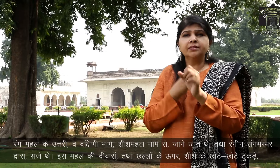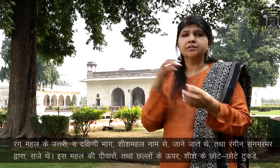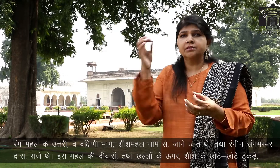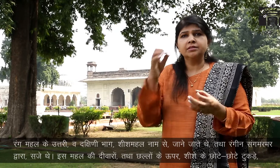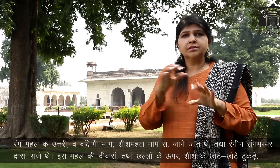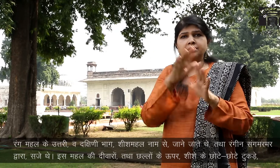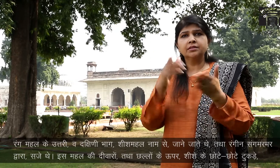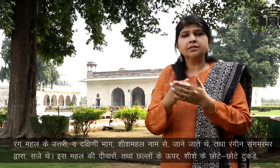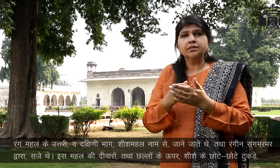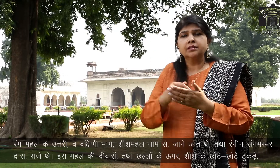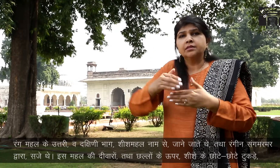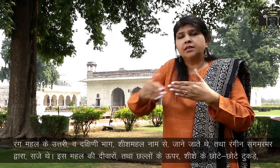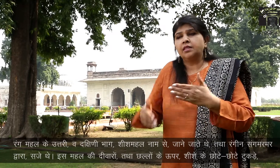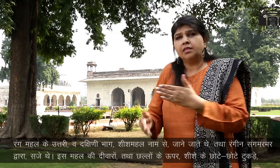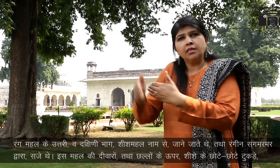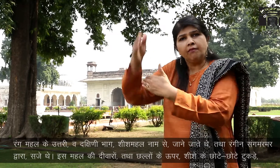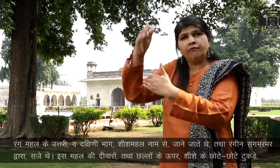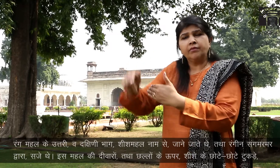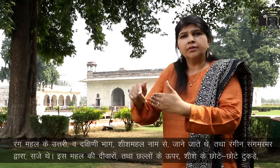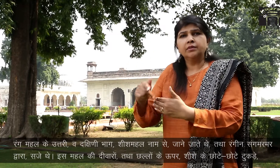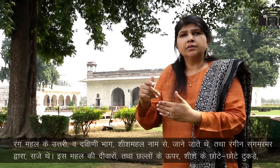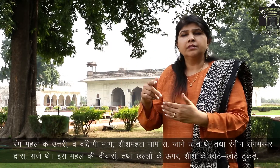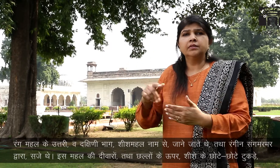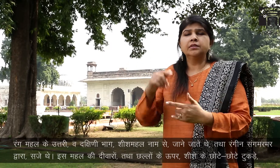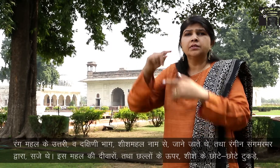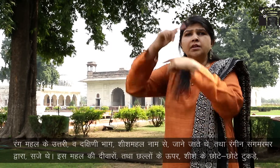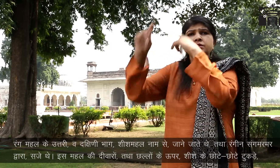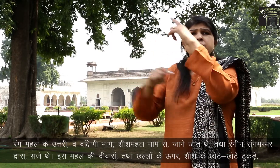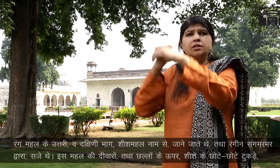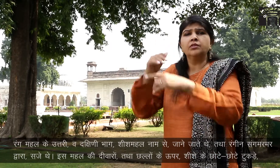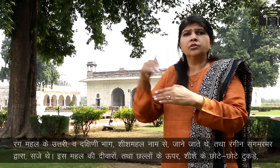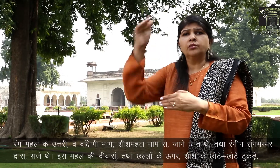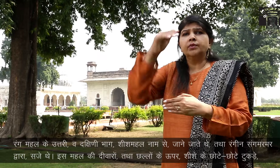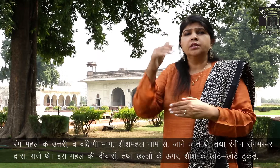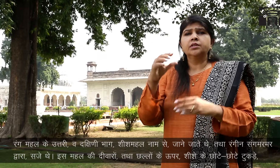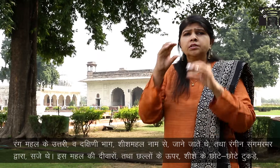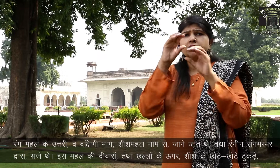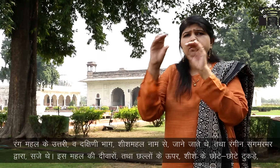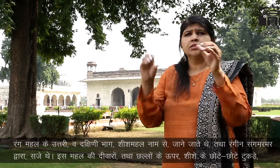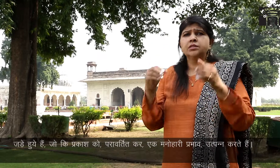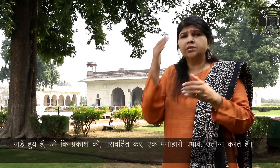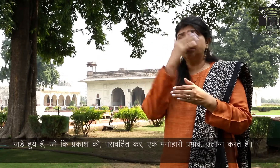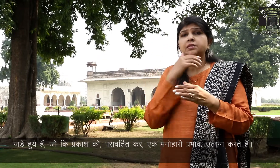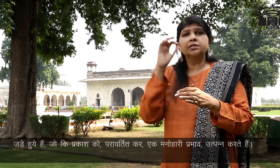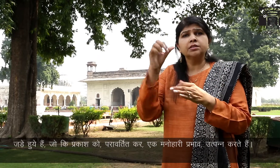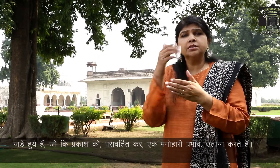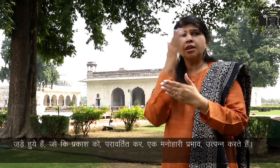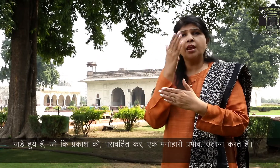इस महल की दीवारों तथा छल्लों के ऊपर शीशे के छोटे छोटे टुकड़े जड़े हुए हैं, जो